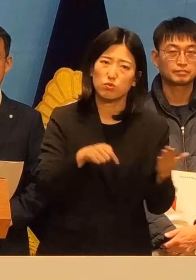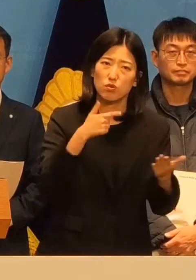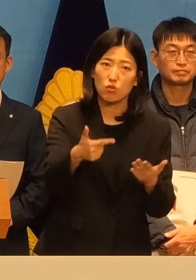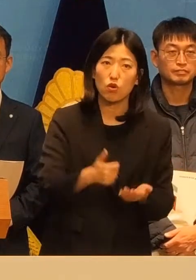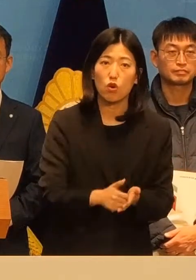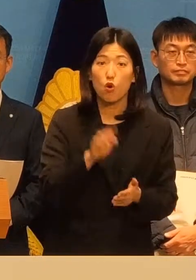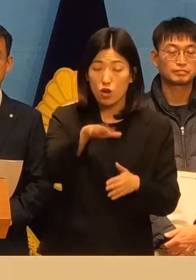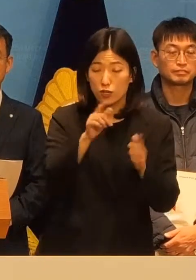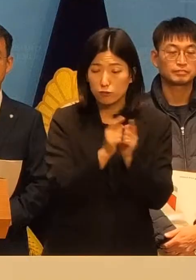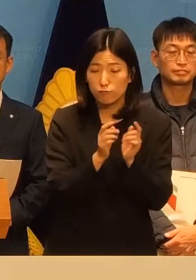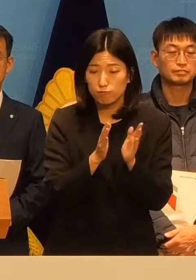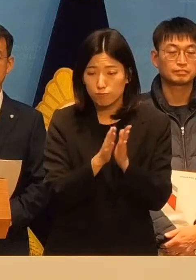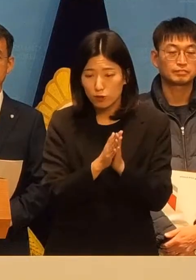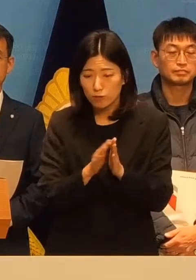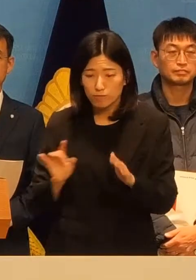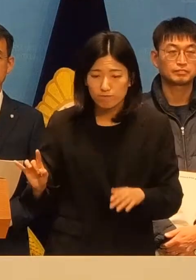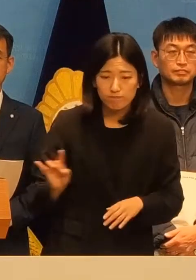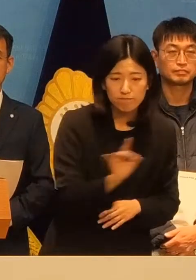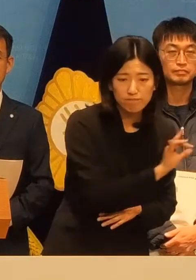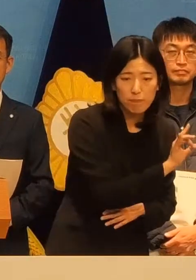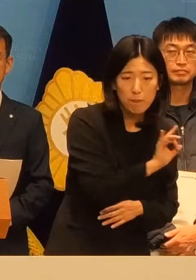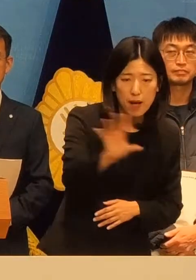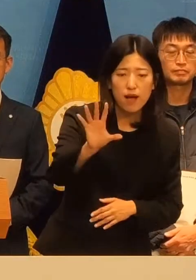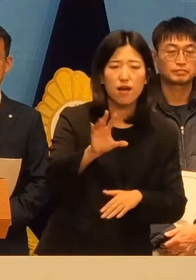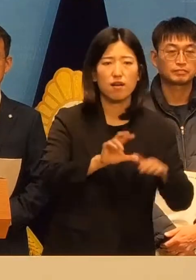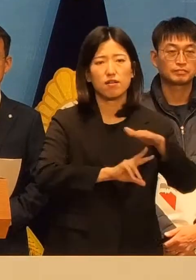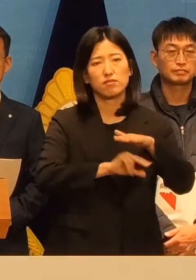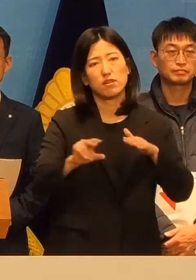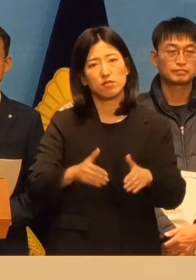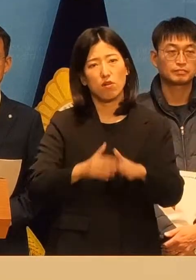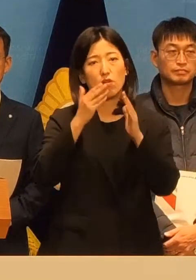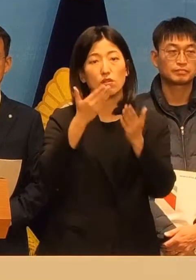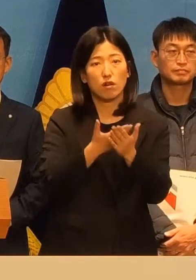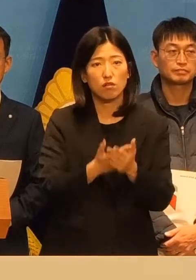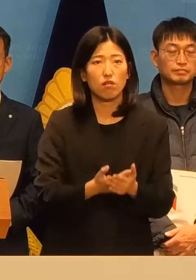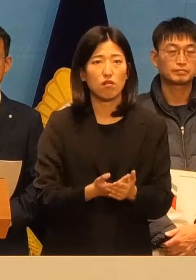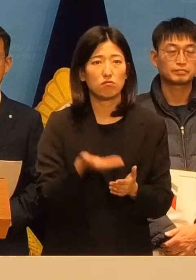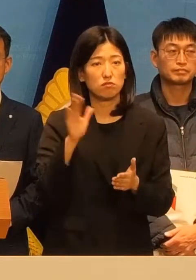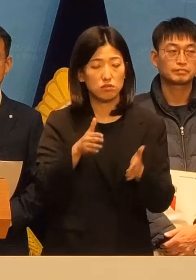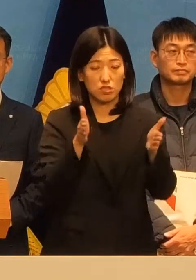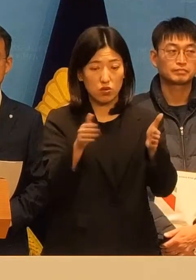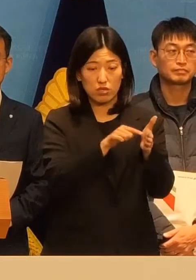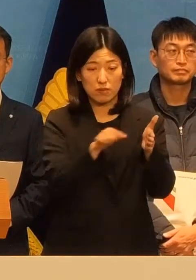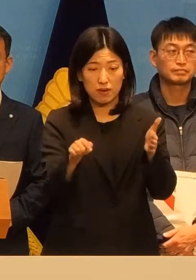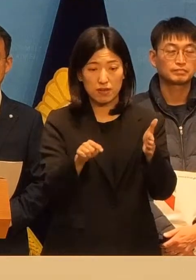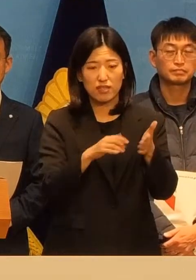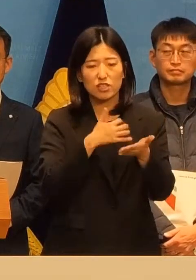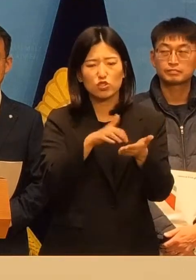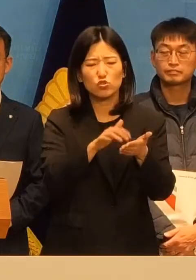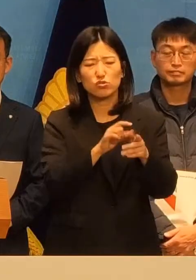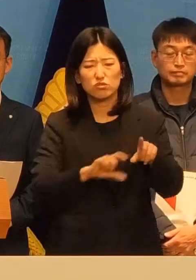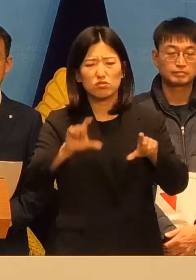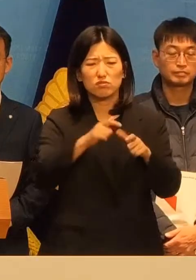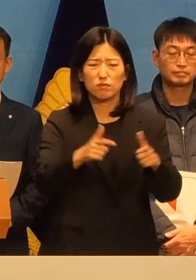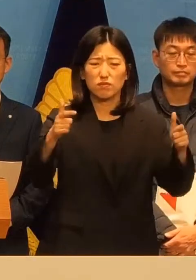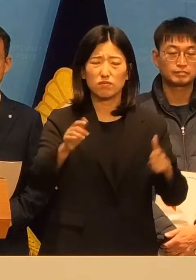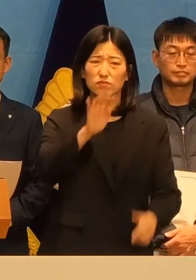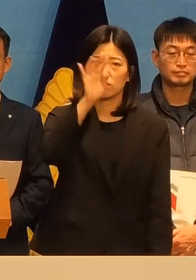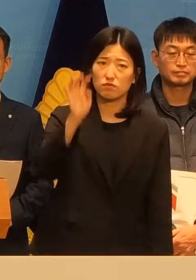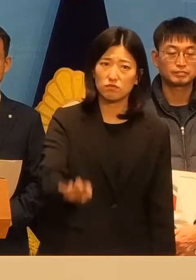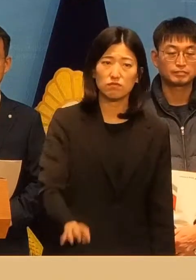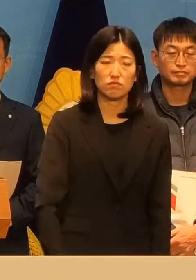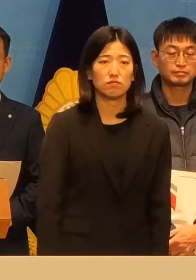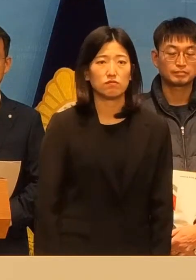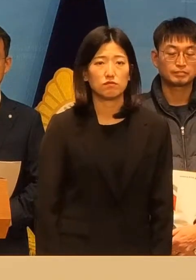직결 증차의 본질적 해결책을 외면하는 것입니다. 양주시 회천 신도시 11개 단지